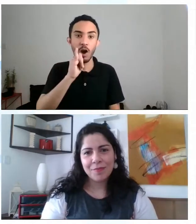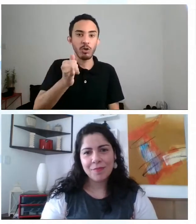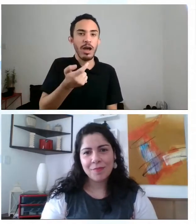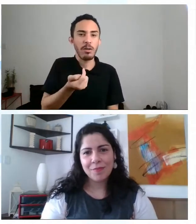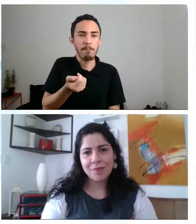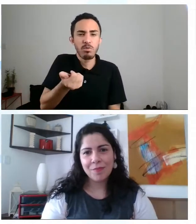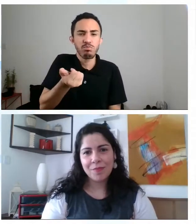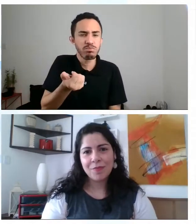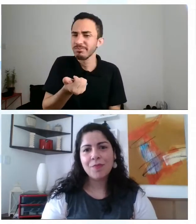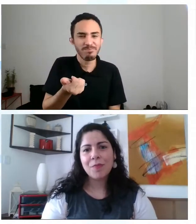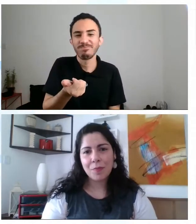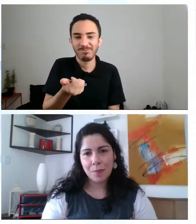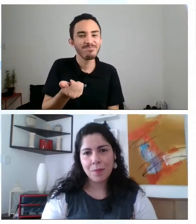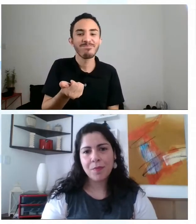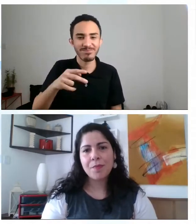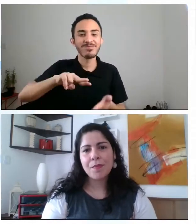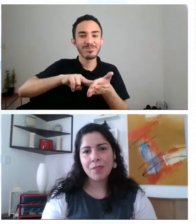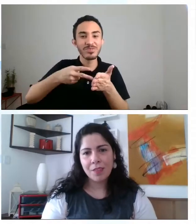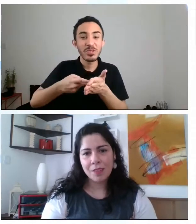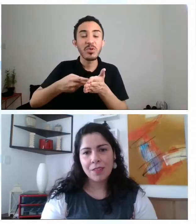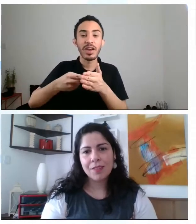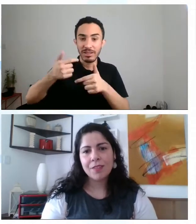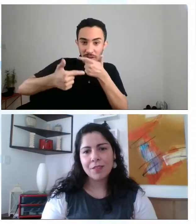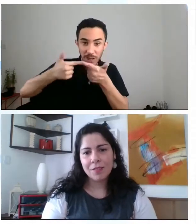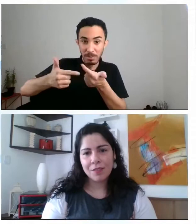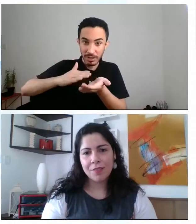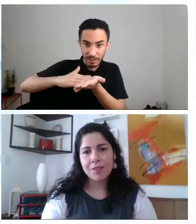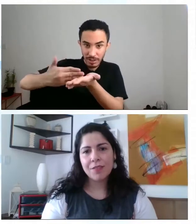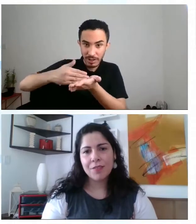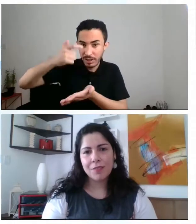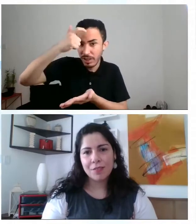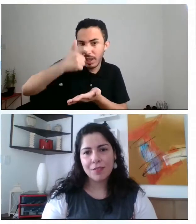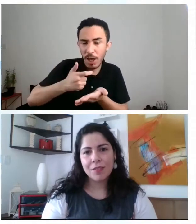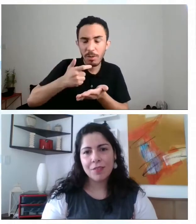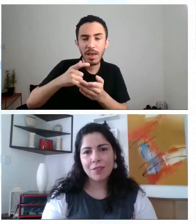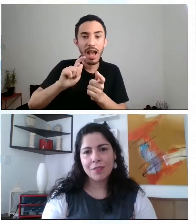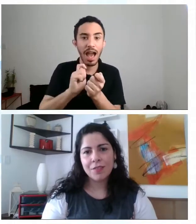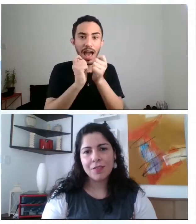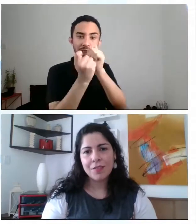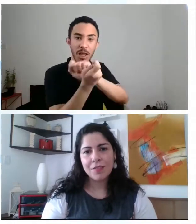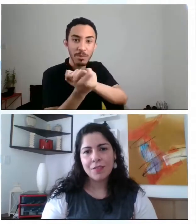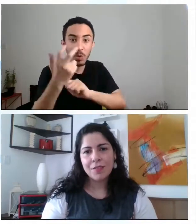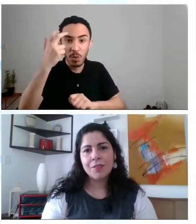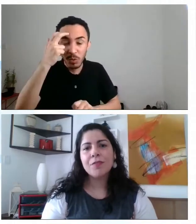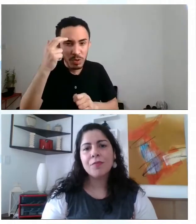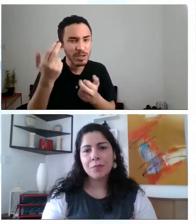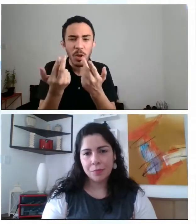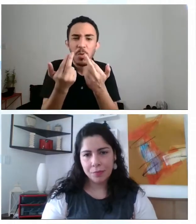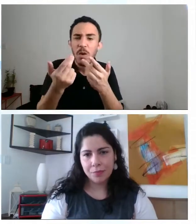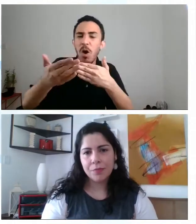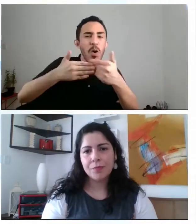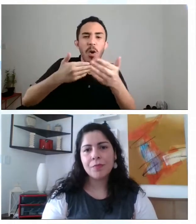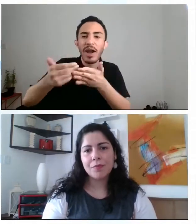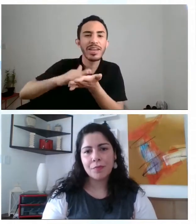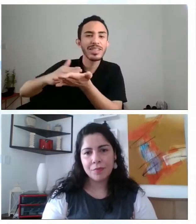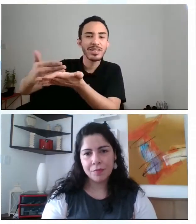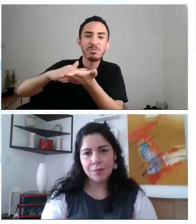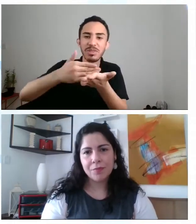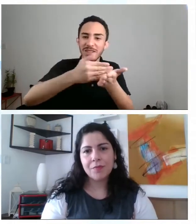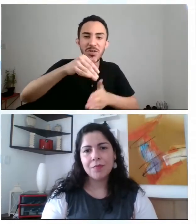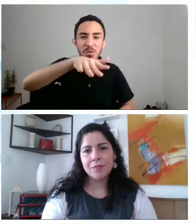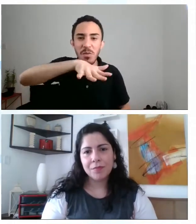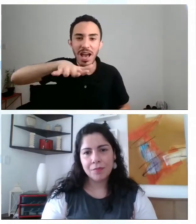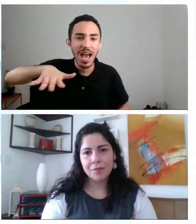automático, né? E interpretação você tem que adaptar à cultura, né? Como qualquer interpretação,